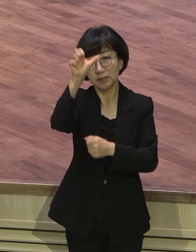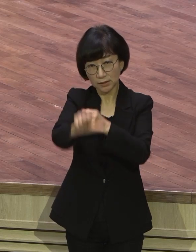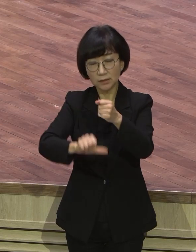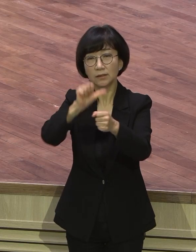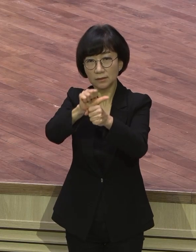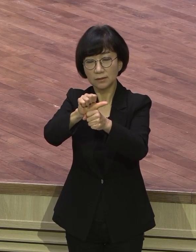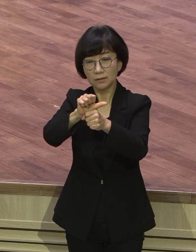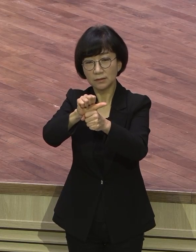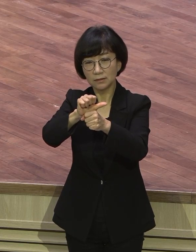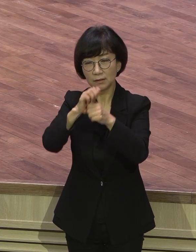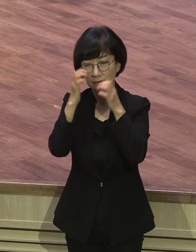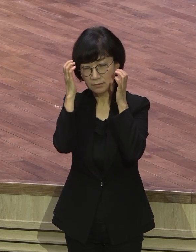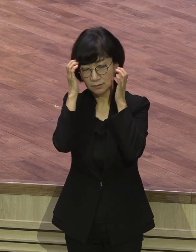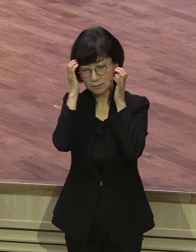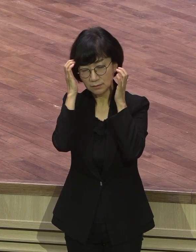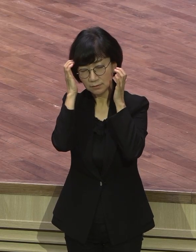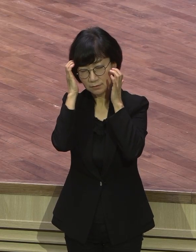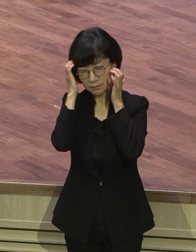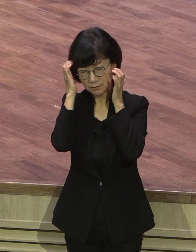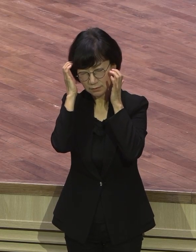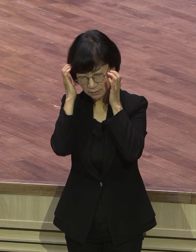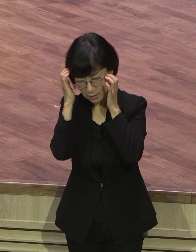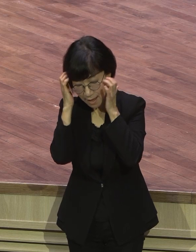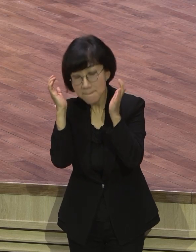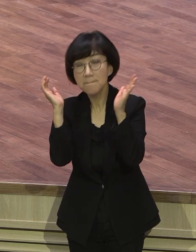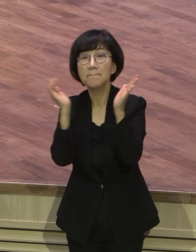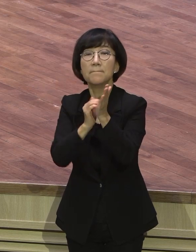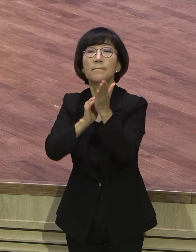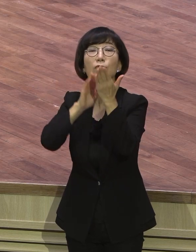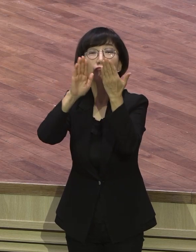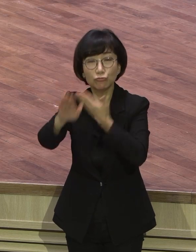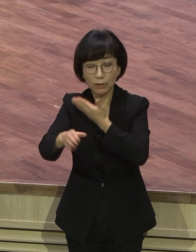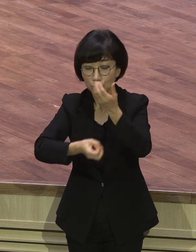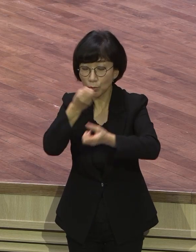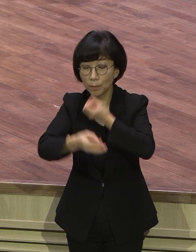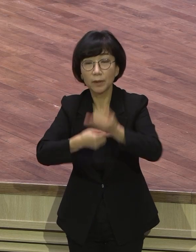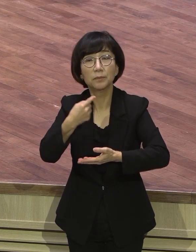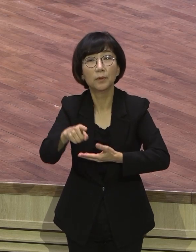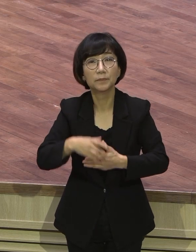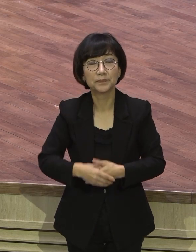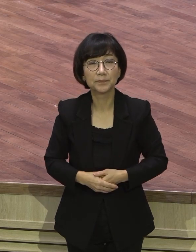35년을 고행을 하고 나서 이 사람이 내린 결론이 뭐냐